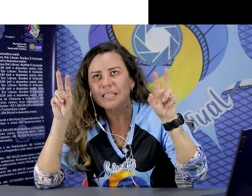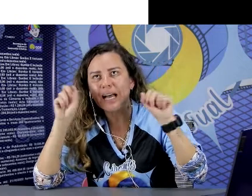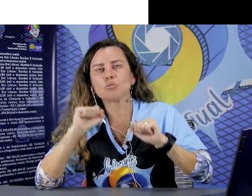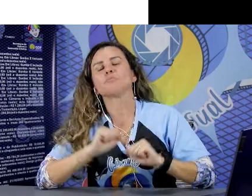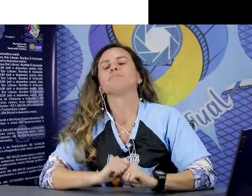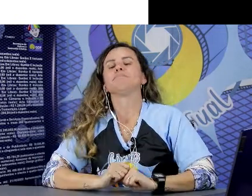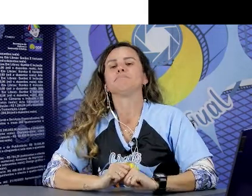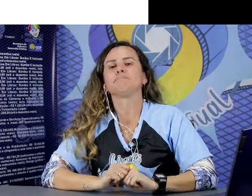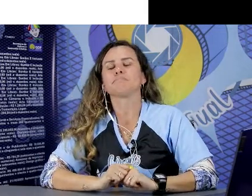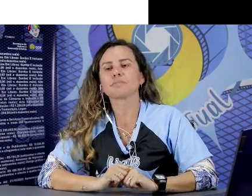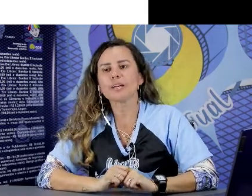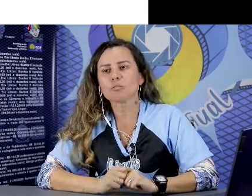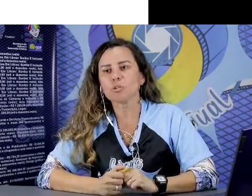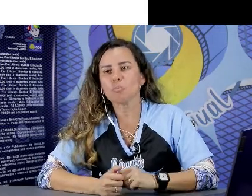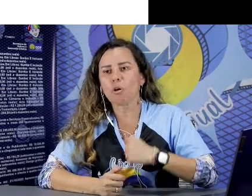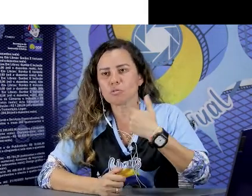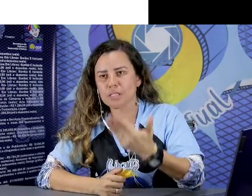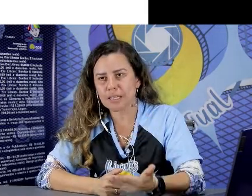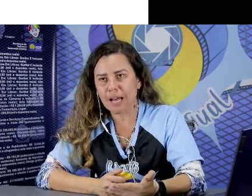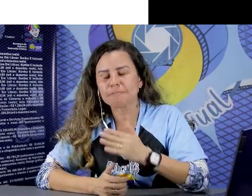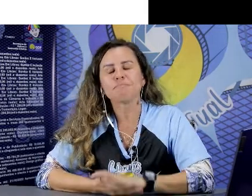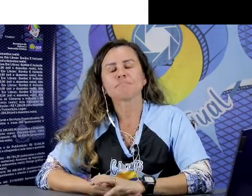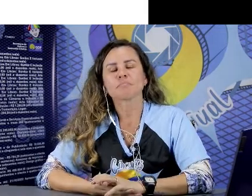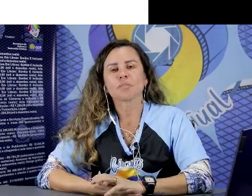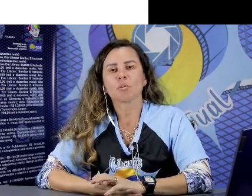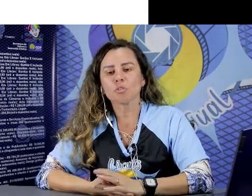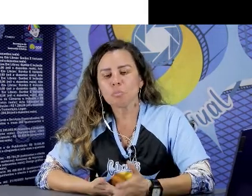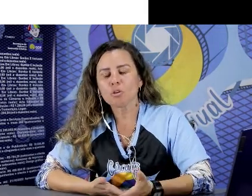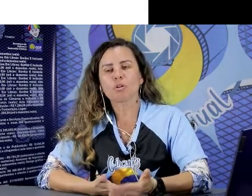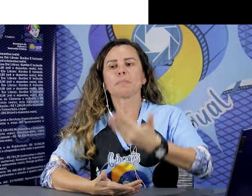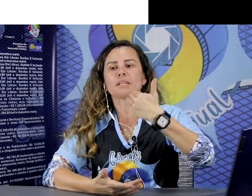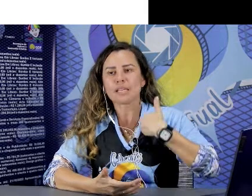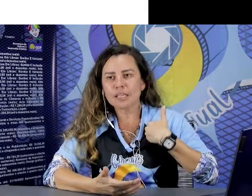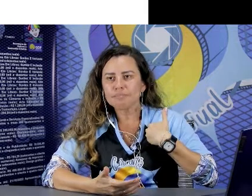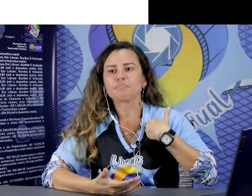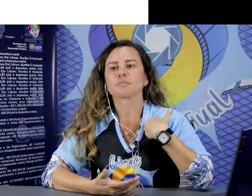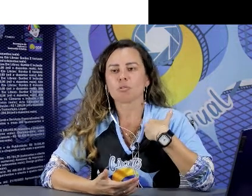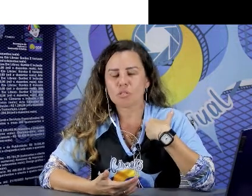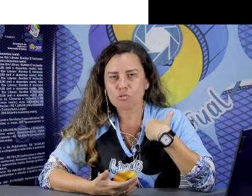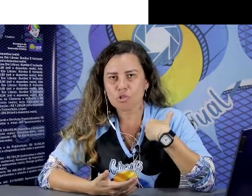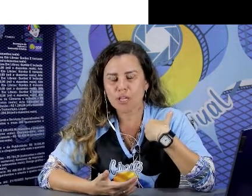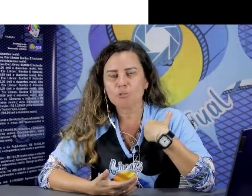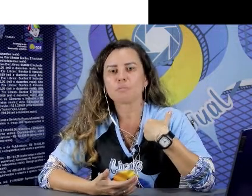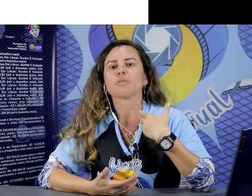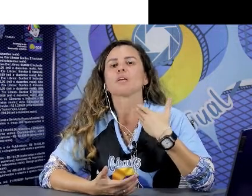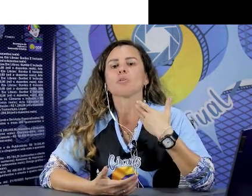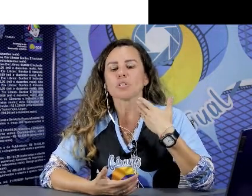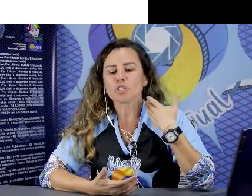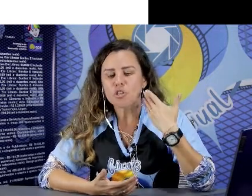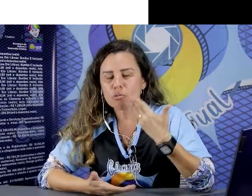ensinado, né? Quando eu posso ensinar, quando eu posso aprender com esse sujeito, quando a gente consegue